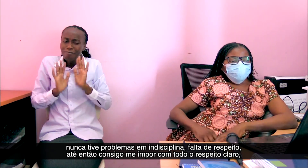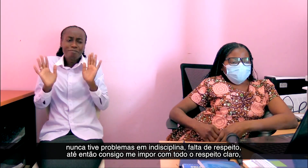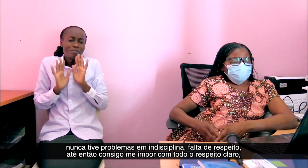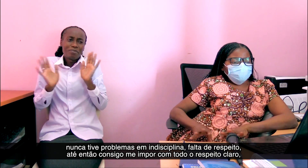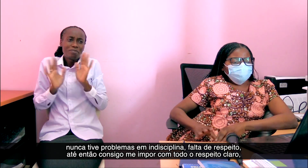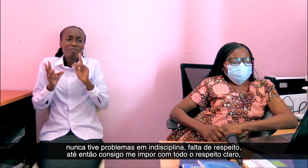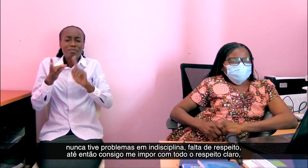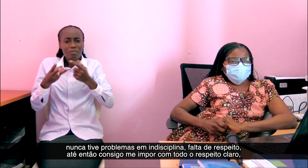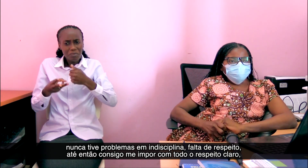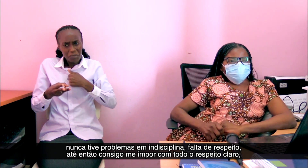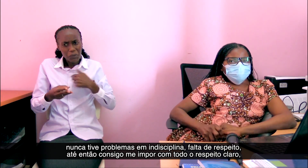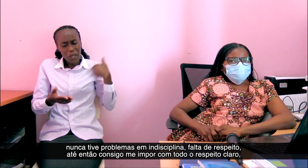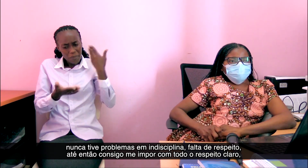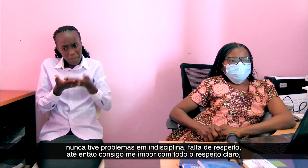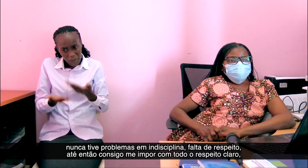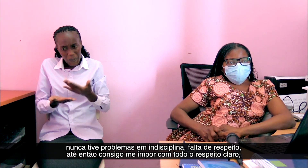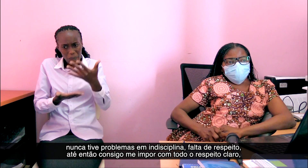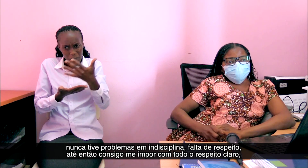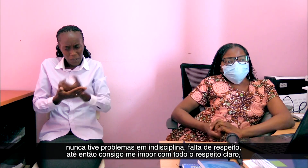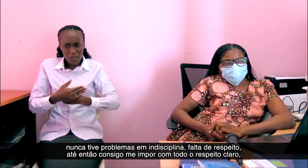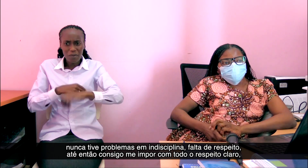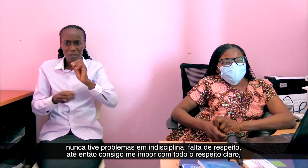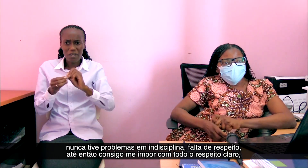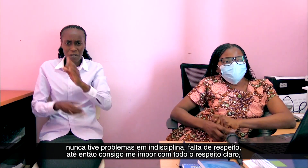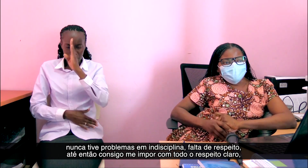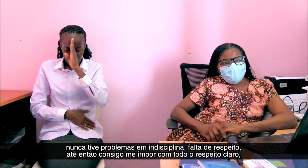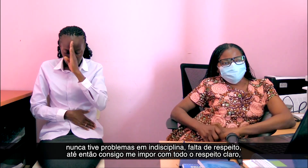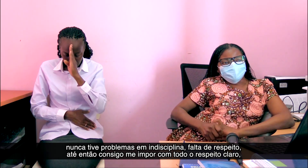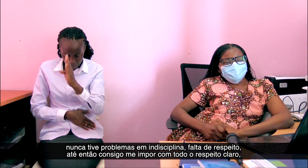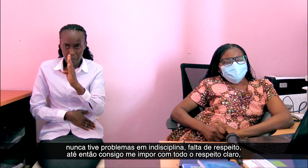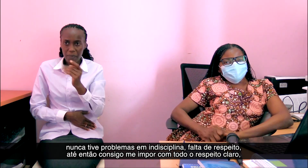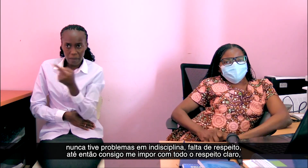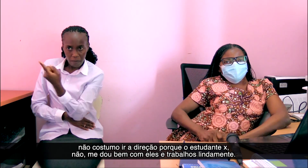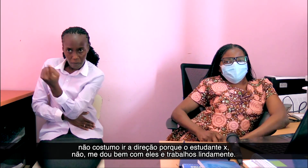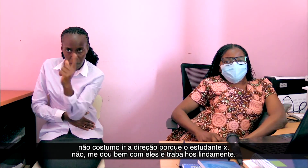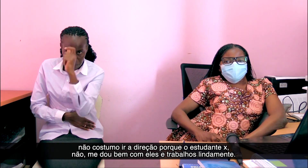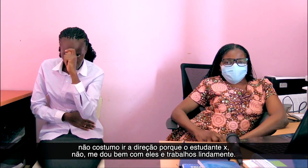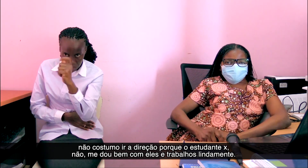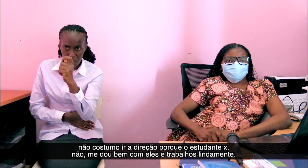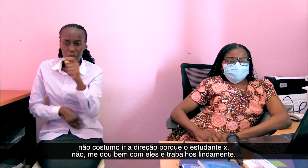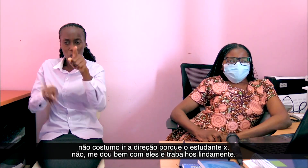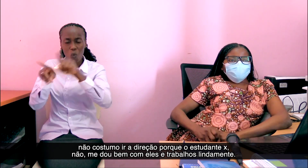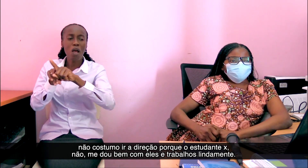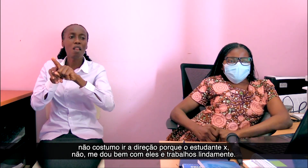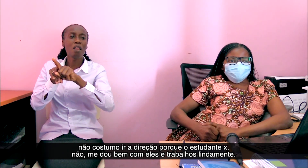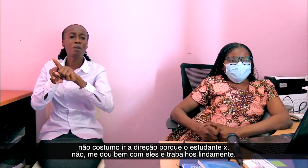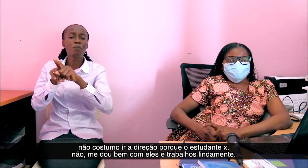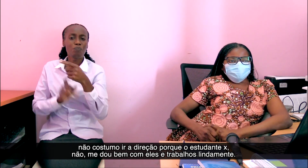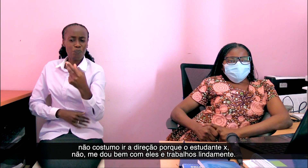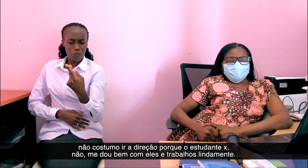até então consigo me impor com todo respeito, claro. Consigo me impor, não tenho tido